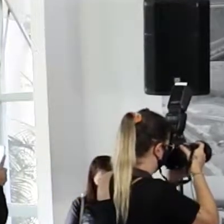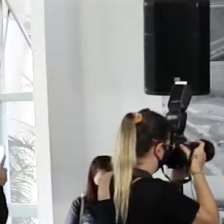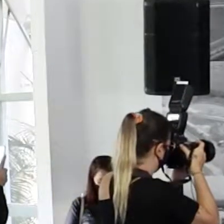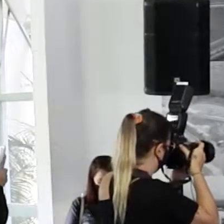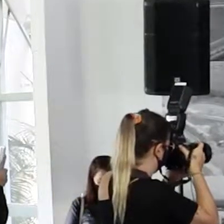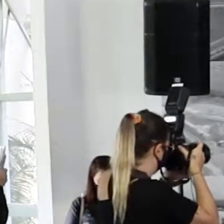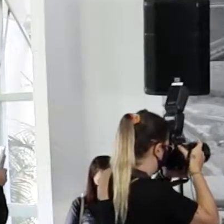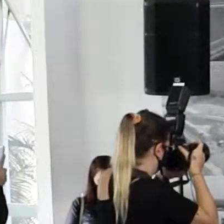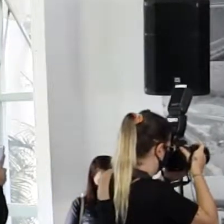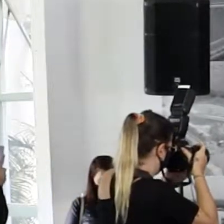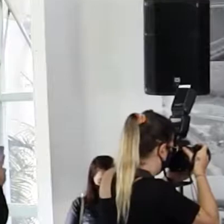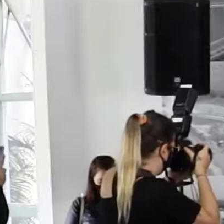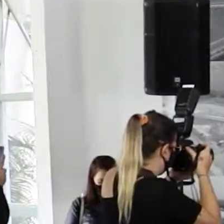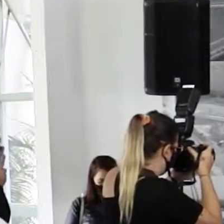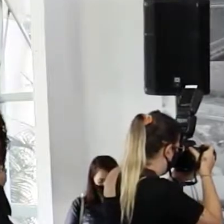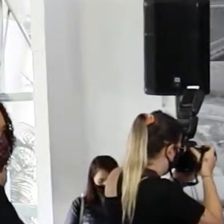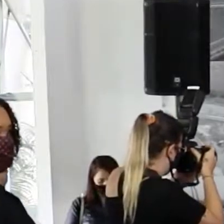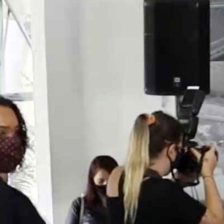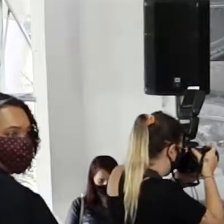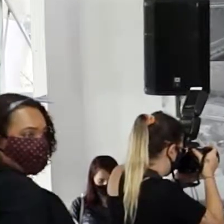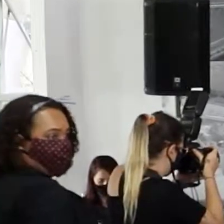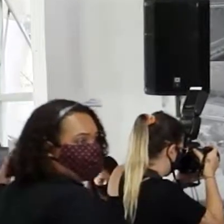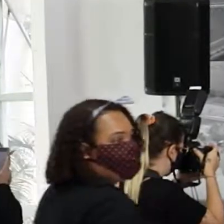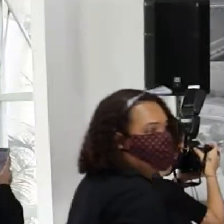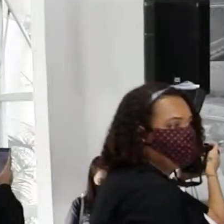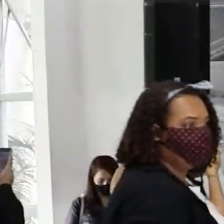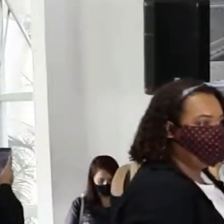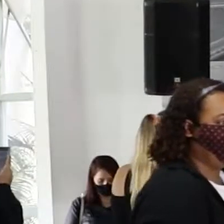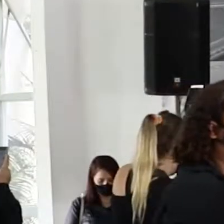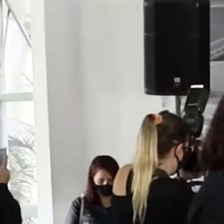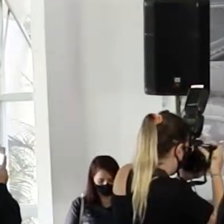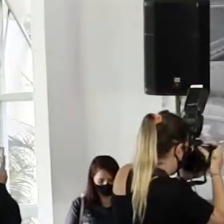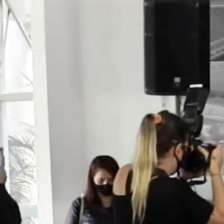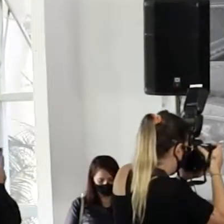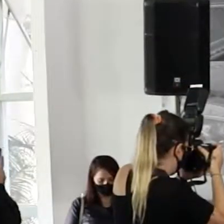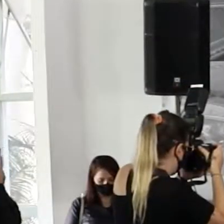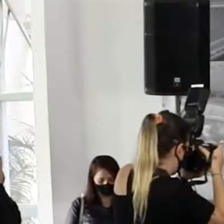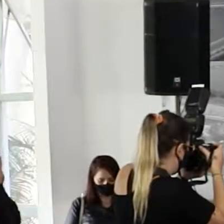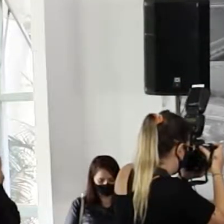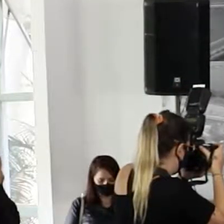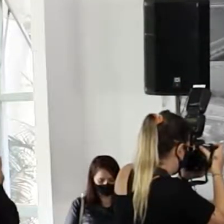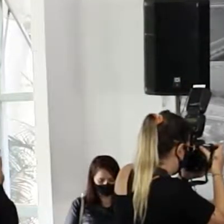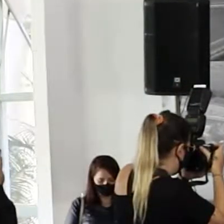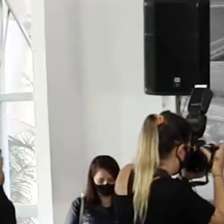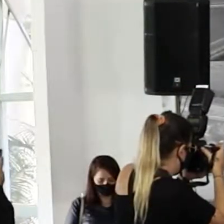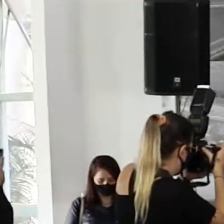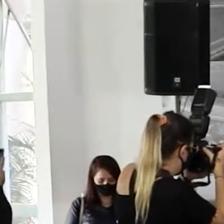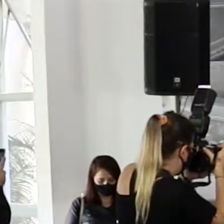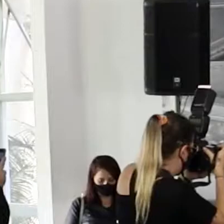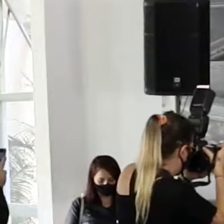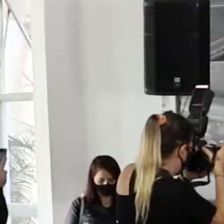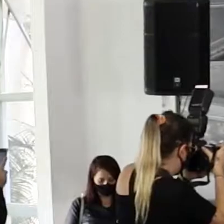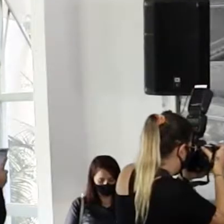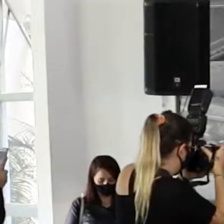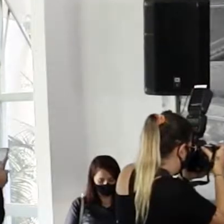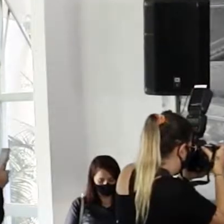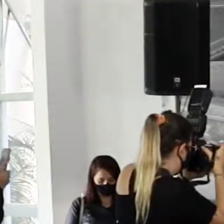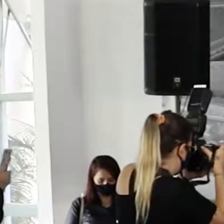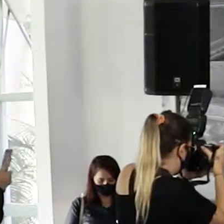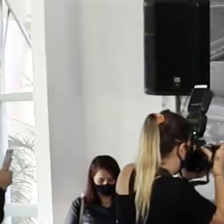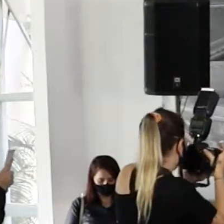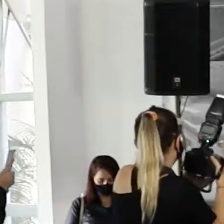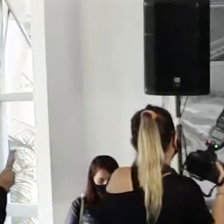uma honra mesmo prazer uma alegria né gente tá aqui falando esse tema E aí o que vou oportunidade de ser duas vezes